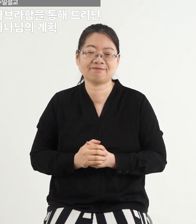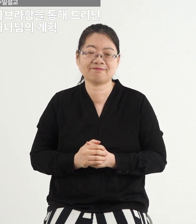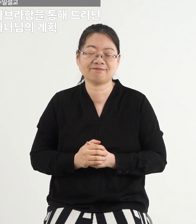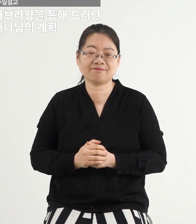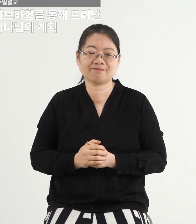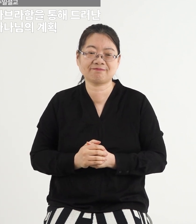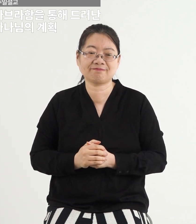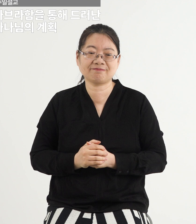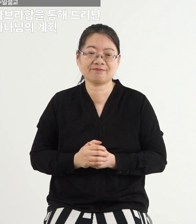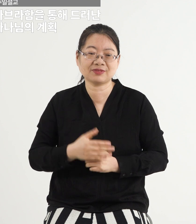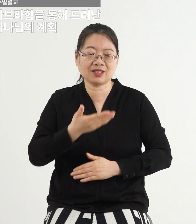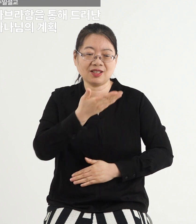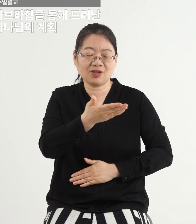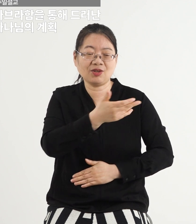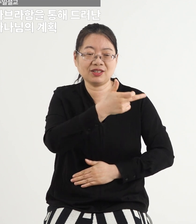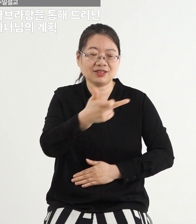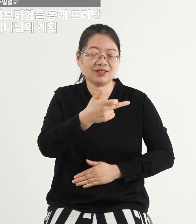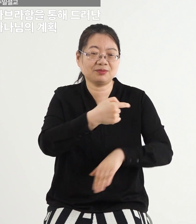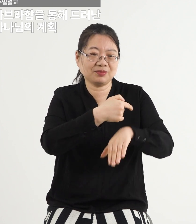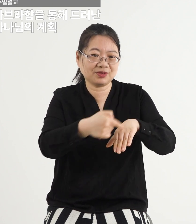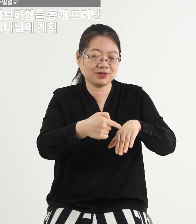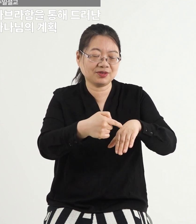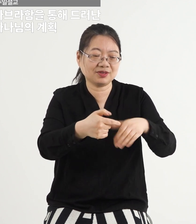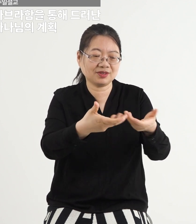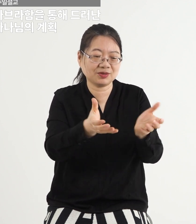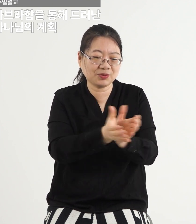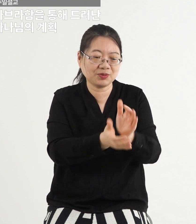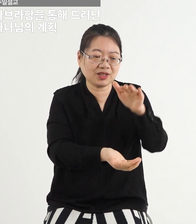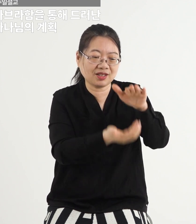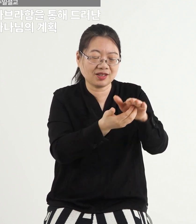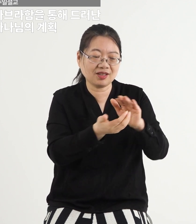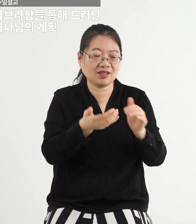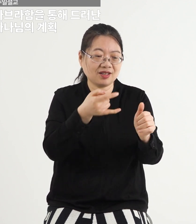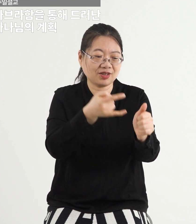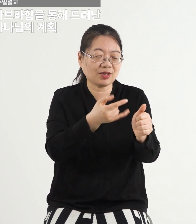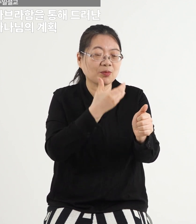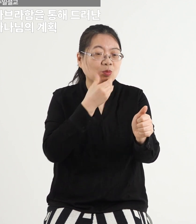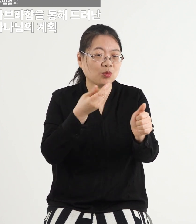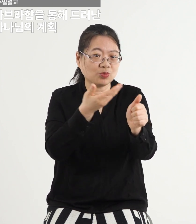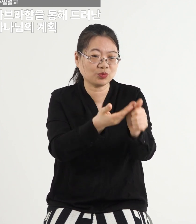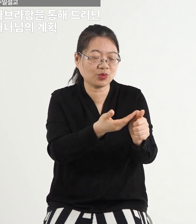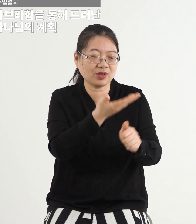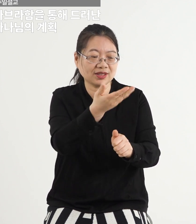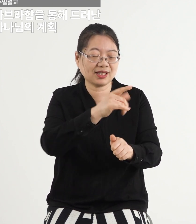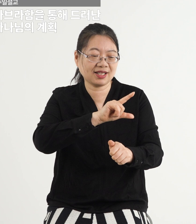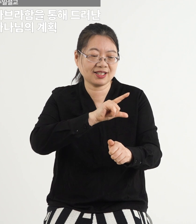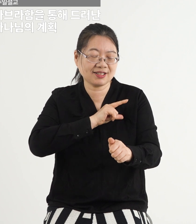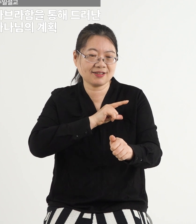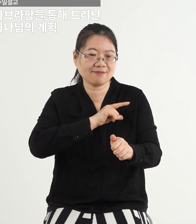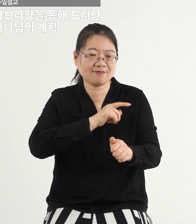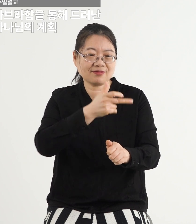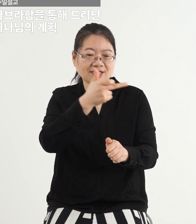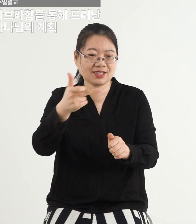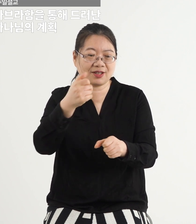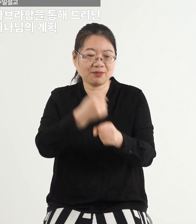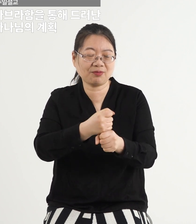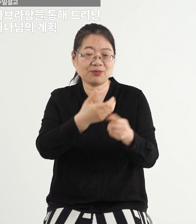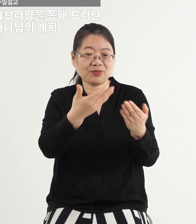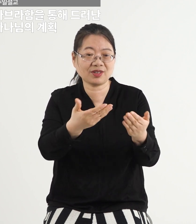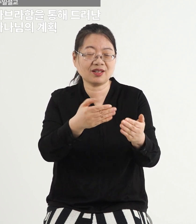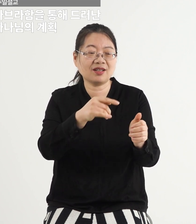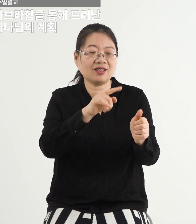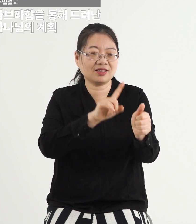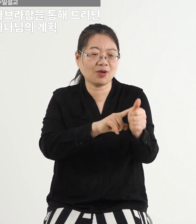내가 너로 큰 민족을 이루고 네게 복을 주어 네 이름을 창대하게 하리니 너는 복이